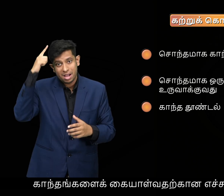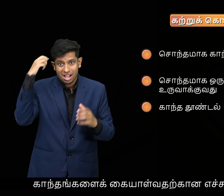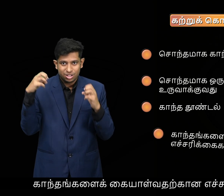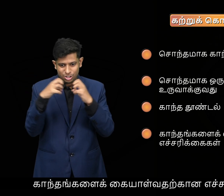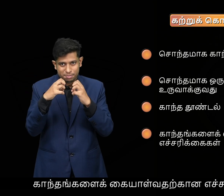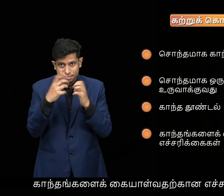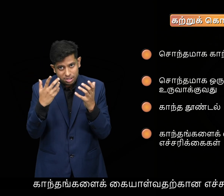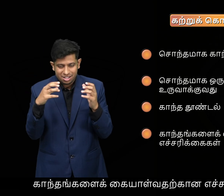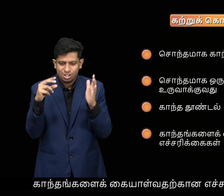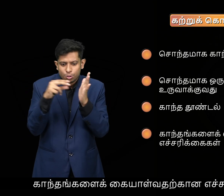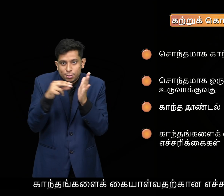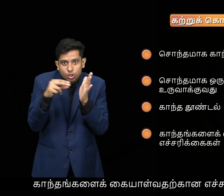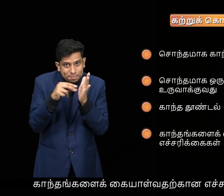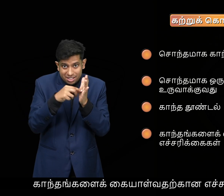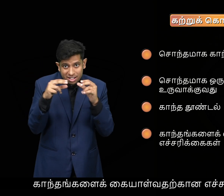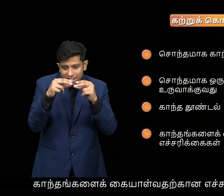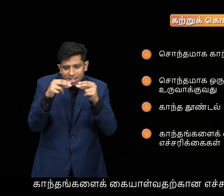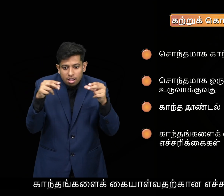காந்தங்களை கையாள்வதற்கான எச்சரிக்கைகள்.